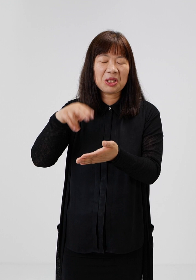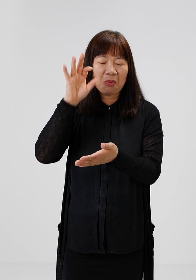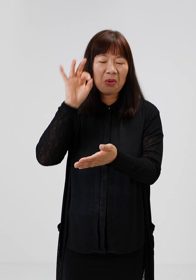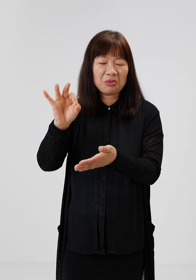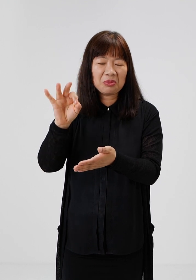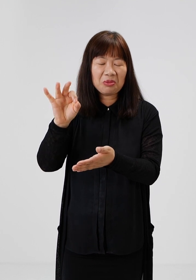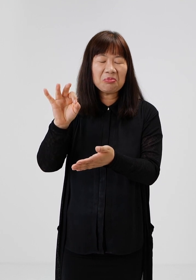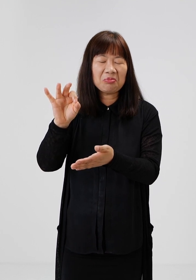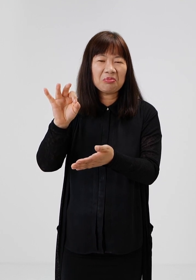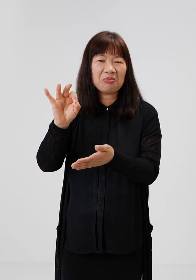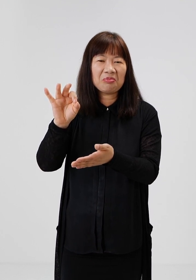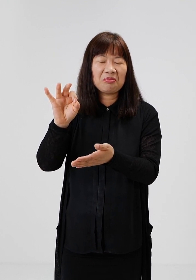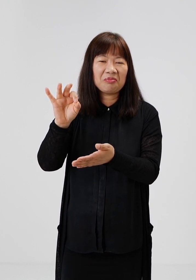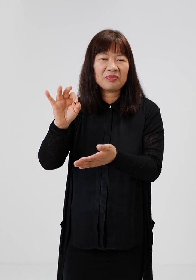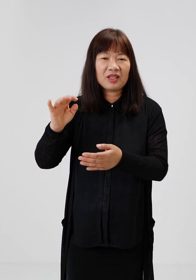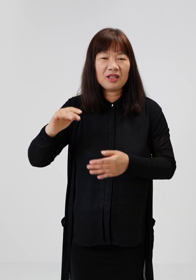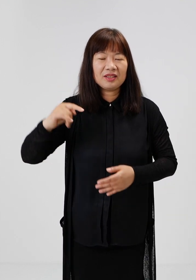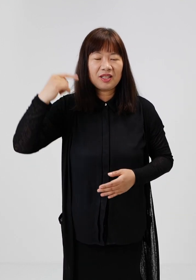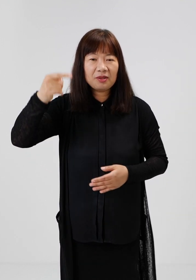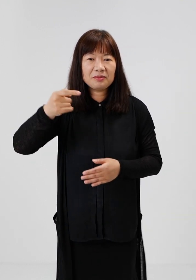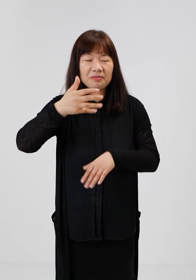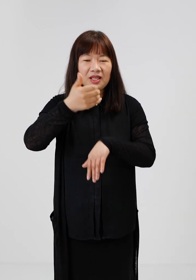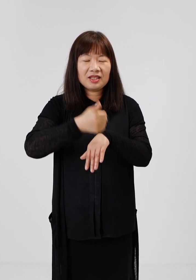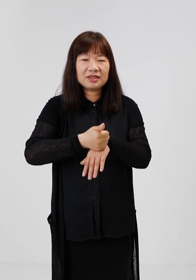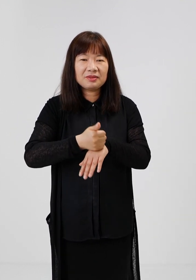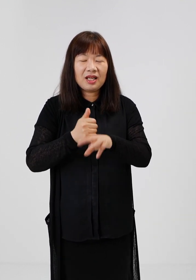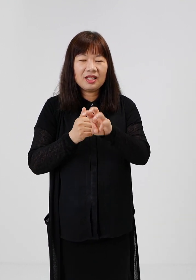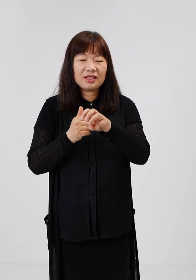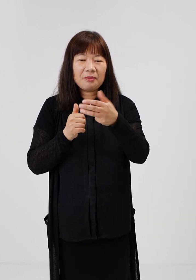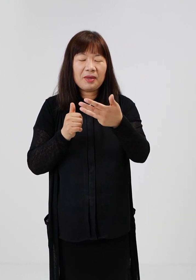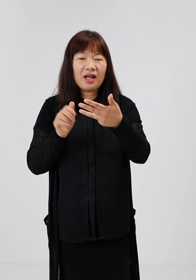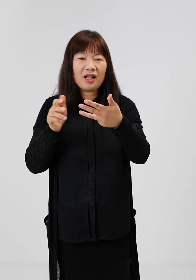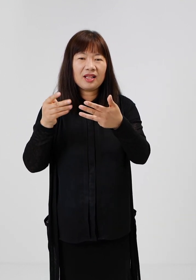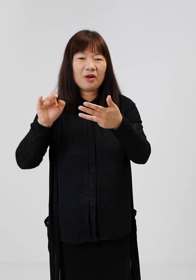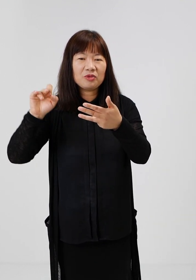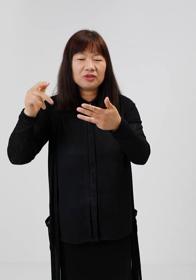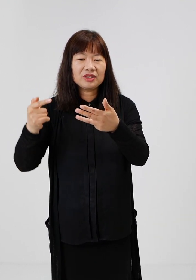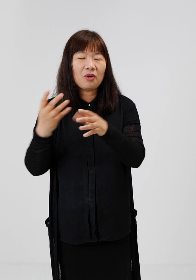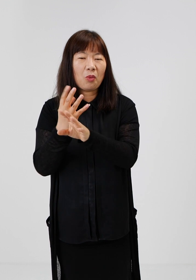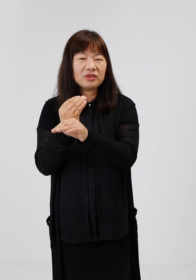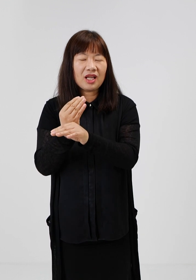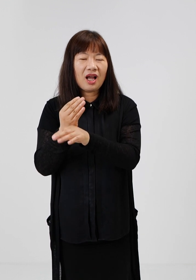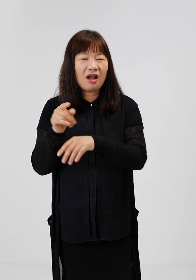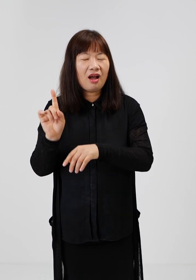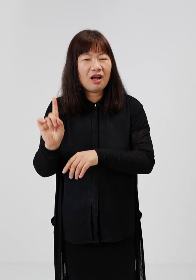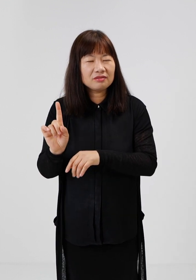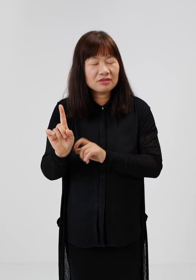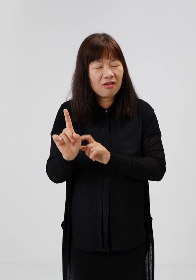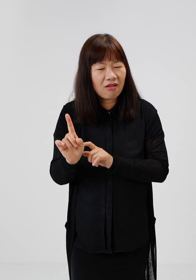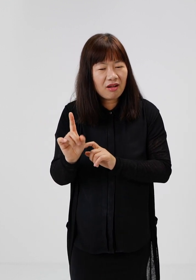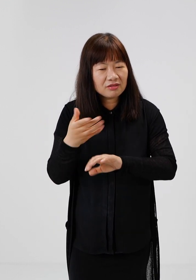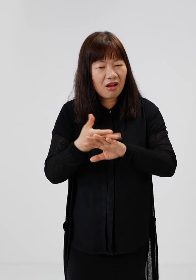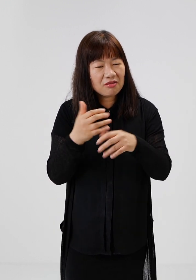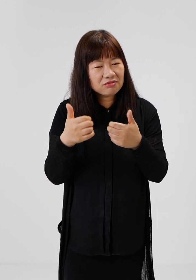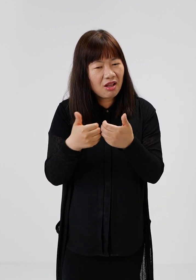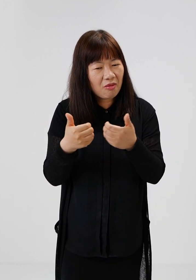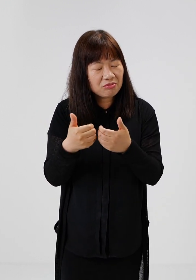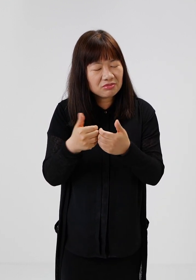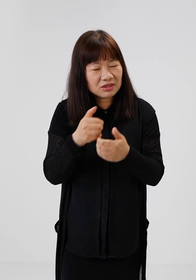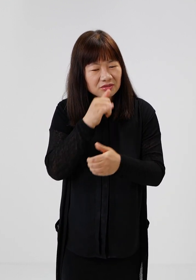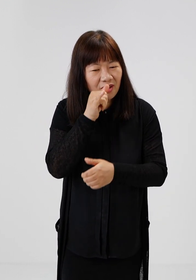들여다보고 있어요. 다음 마지막 38라운드는 언제 하나 노리치하고 하는데